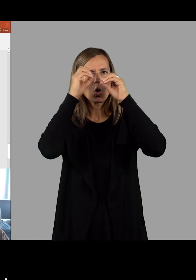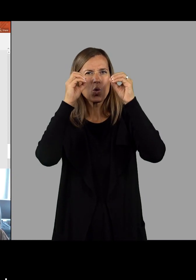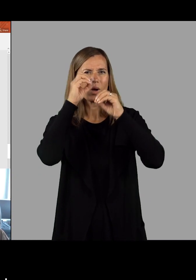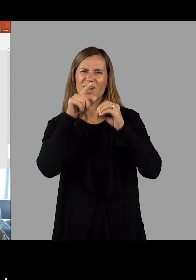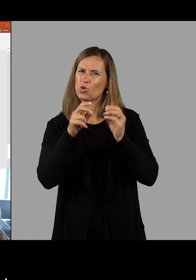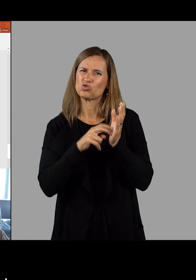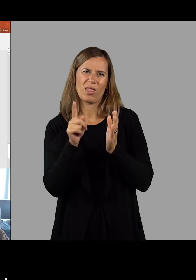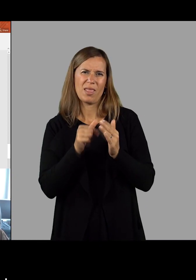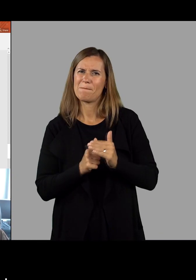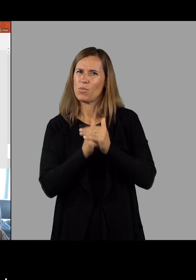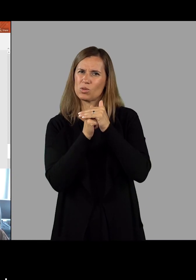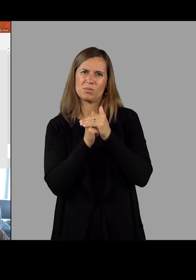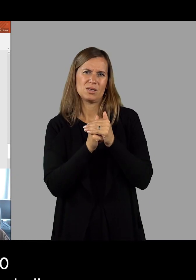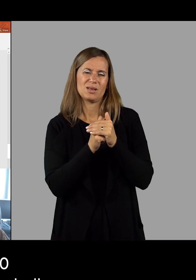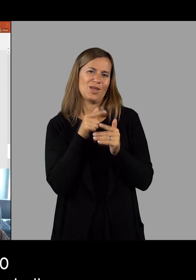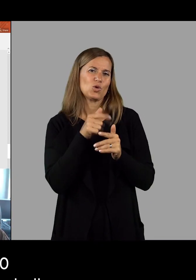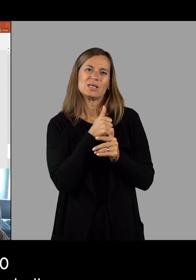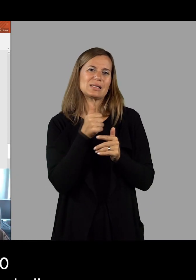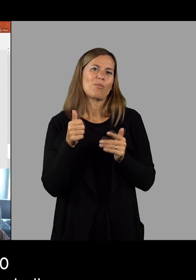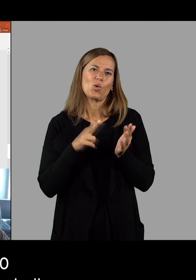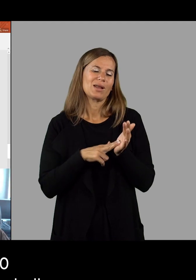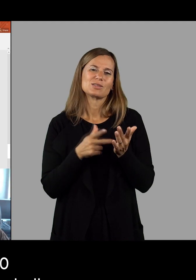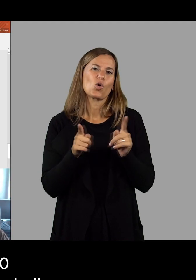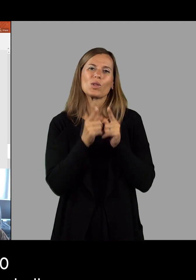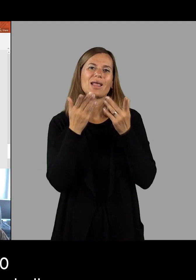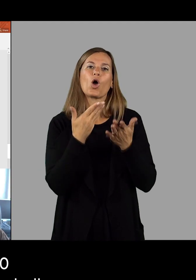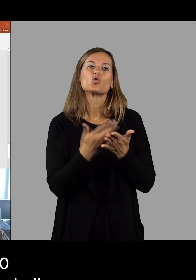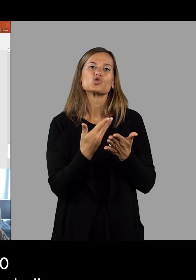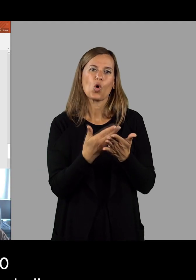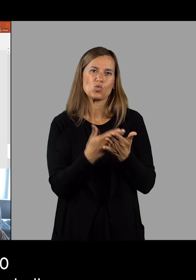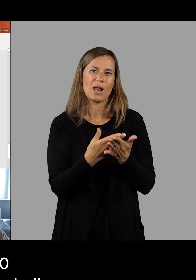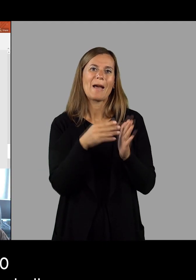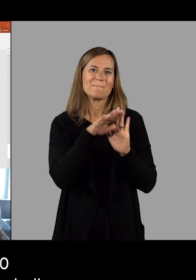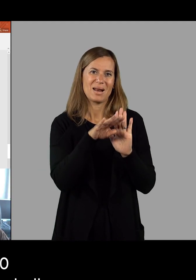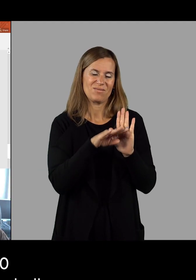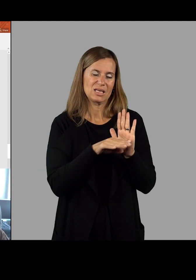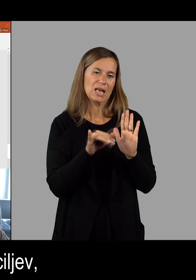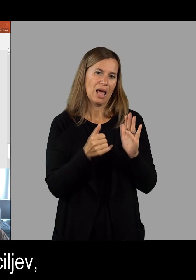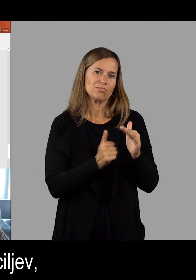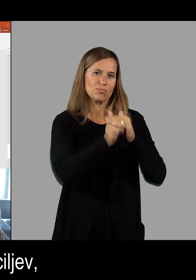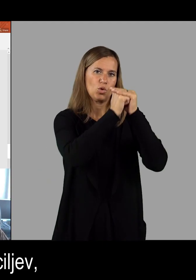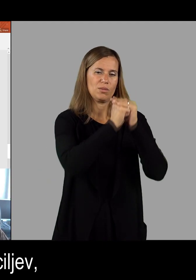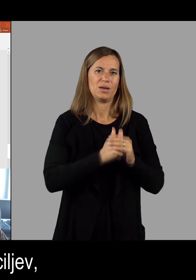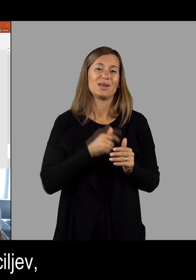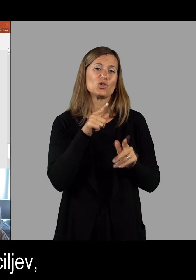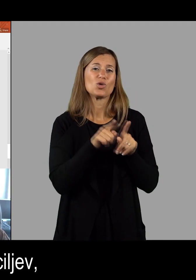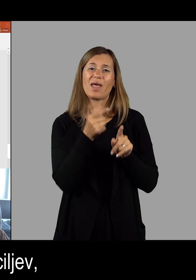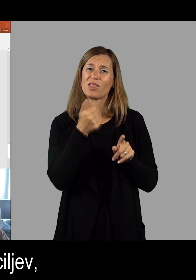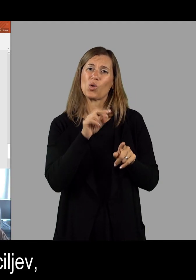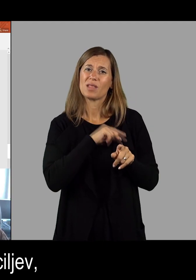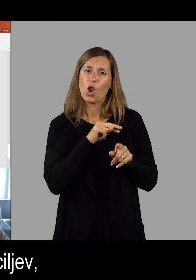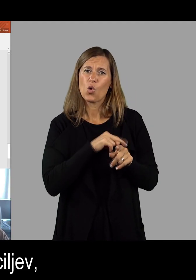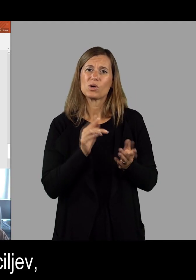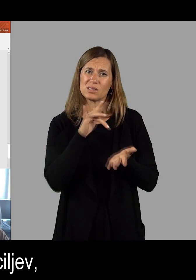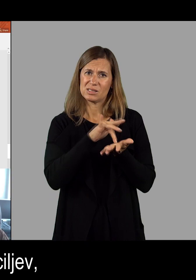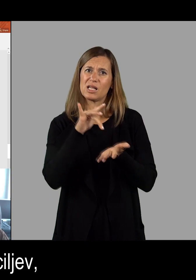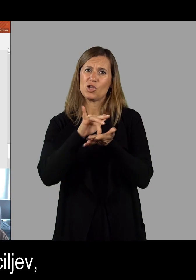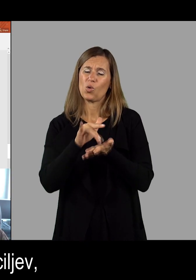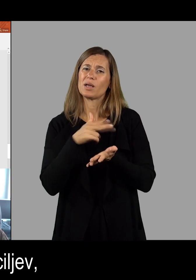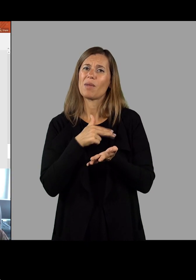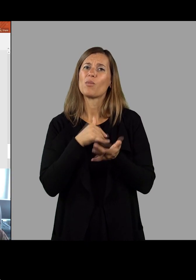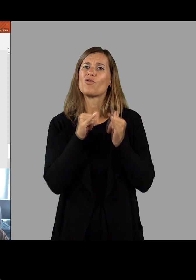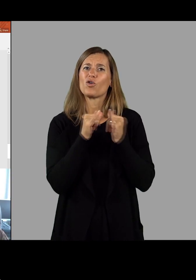tega še ne podpira in to smo samo res tako z nekimi osnovnimi pravili podprli in to je tudi ena od nalog, ciljev, ki jih